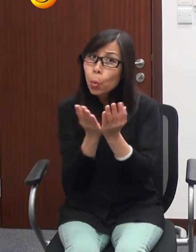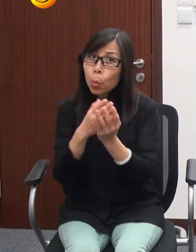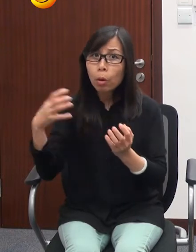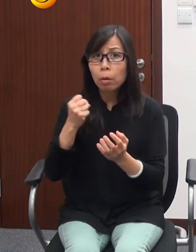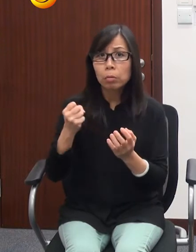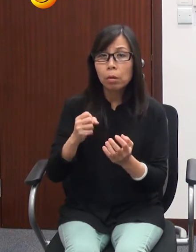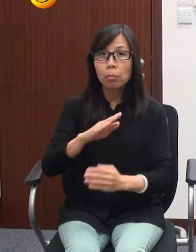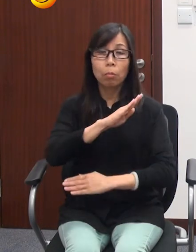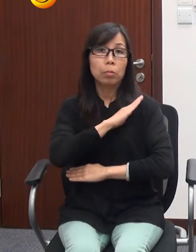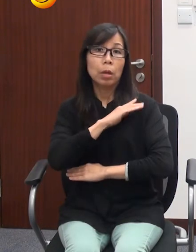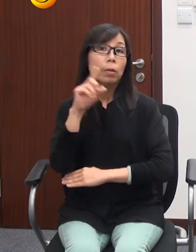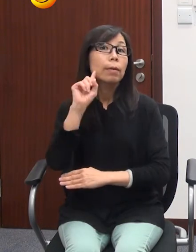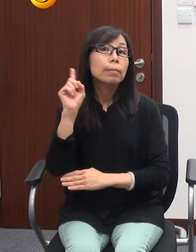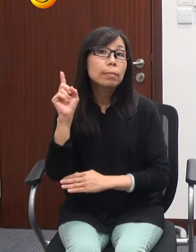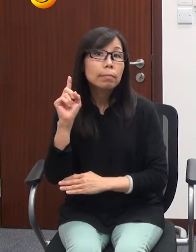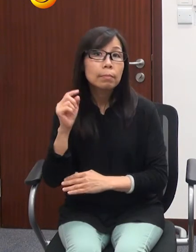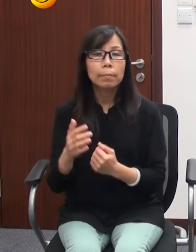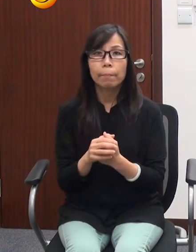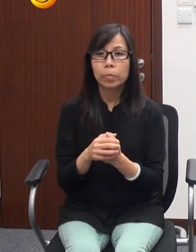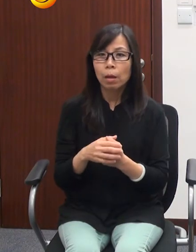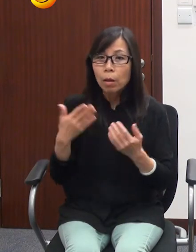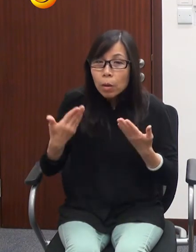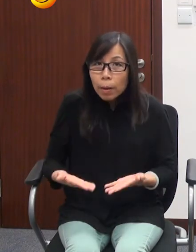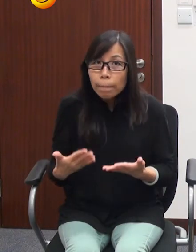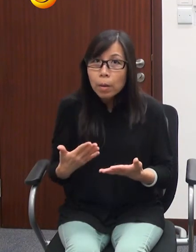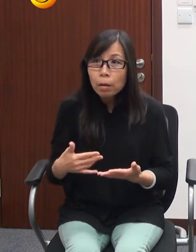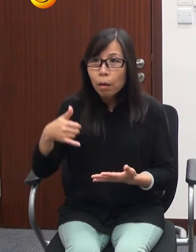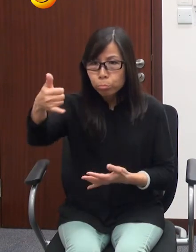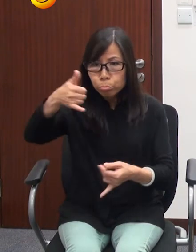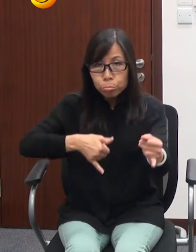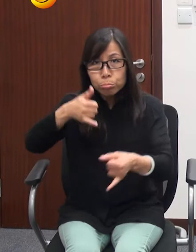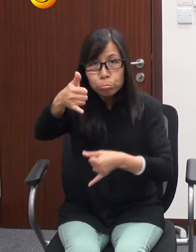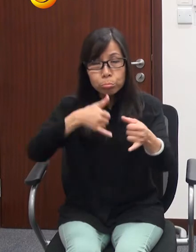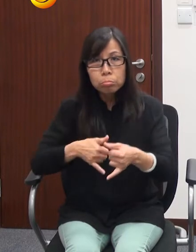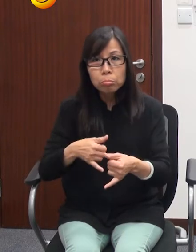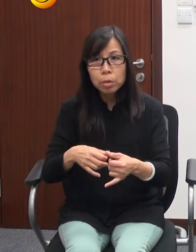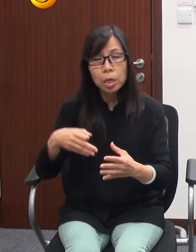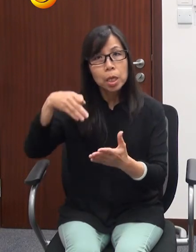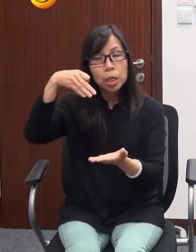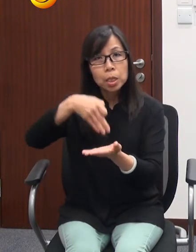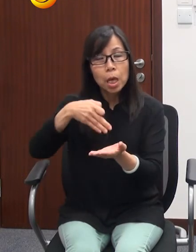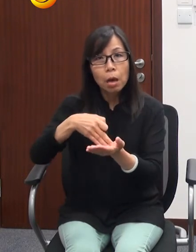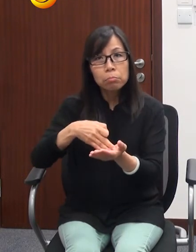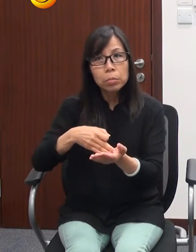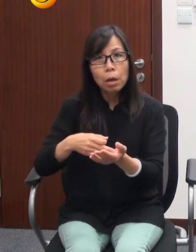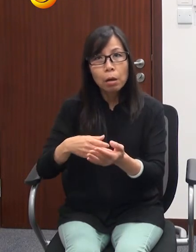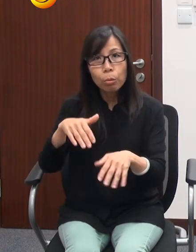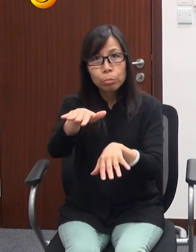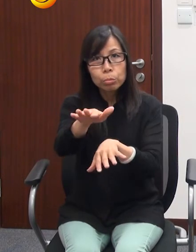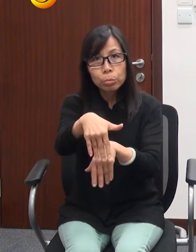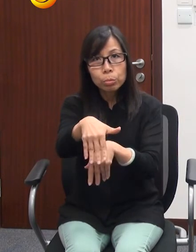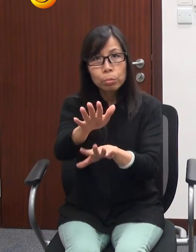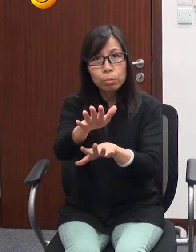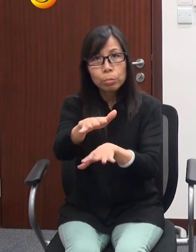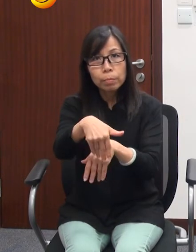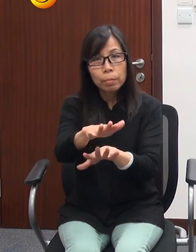至到今日，原來咁多人出嚟去到參與成個即係校園嘅一個遊行咧，咁先至知道就係話，咦，原來成件事